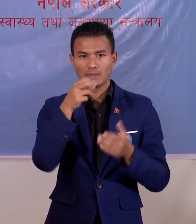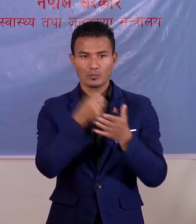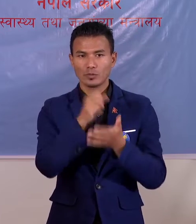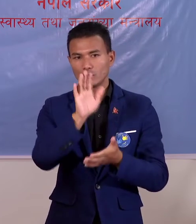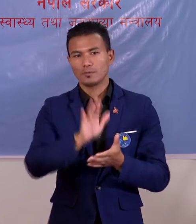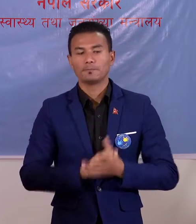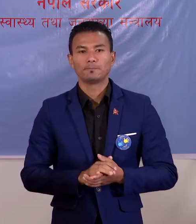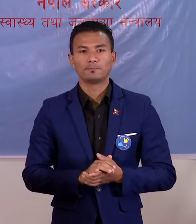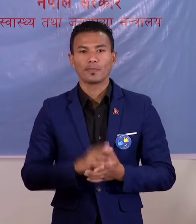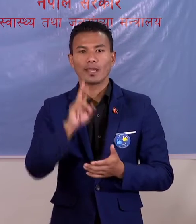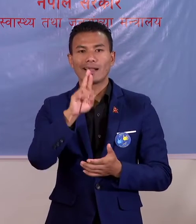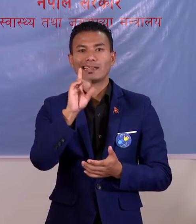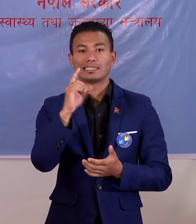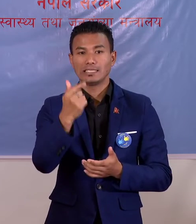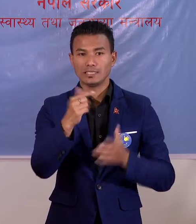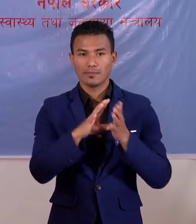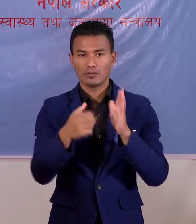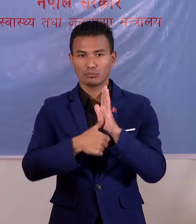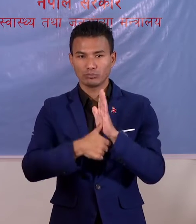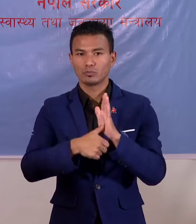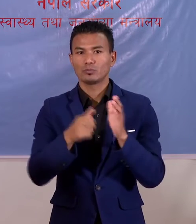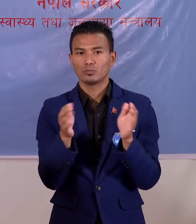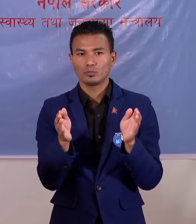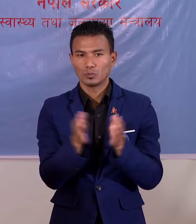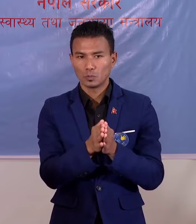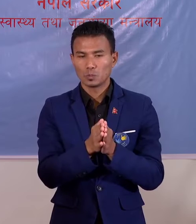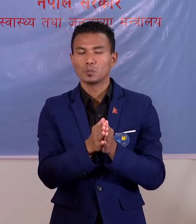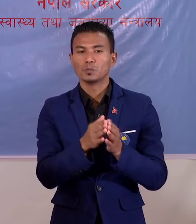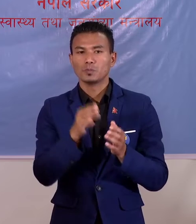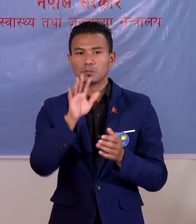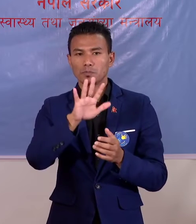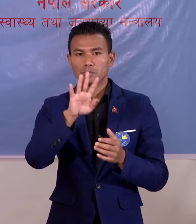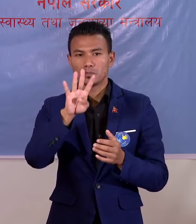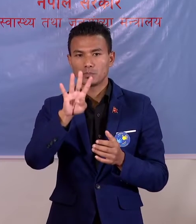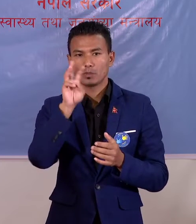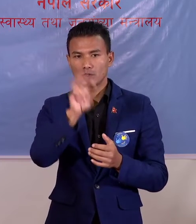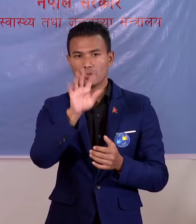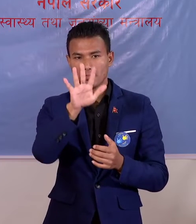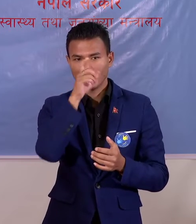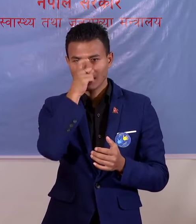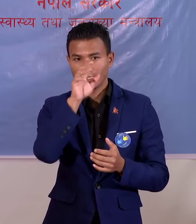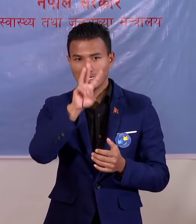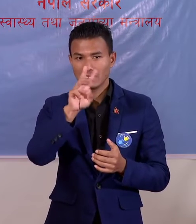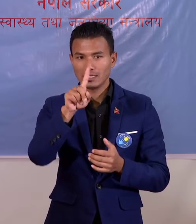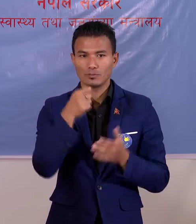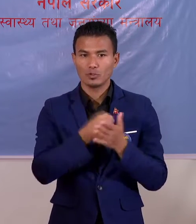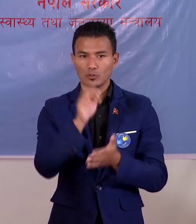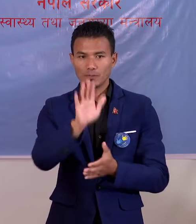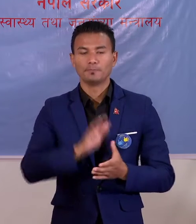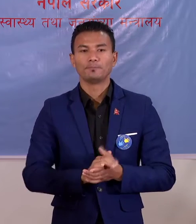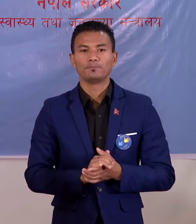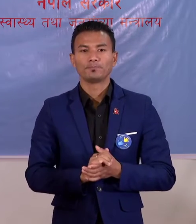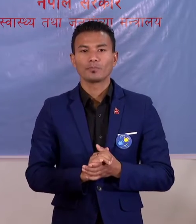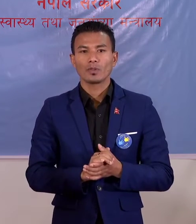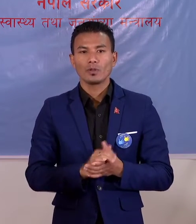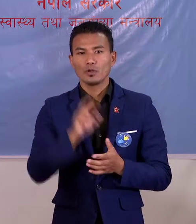छ। आरडीटी विधिबाट गरिएका परीक्षणहरुको संख्या 54,531 पुगेको छ र